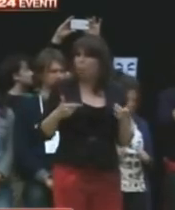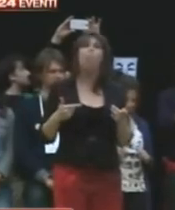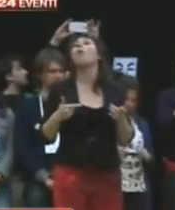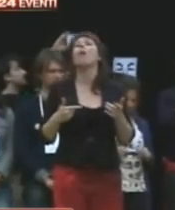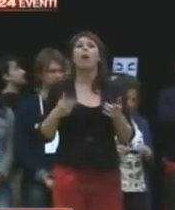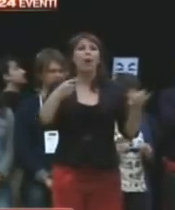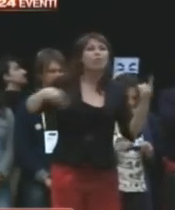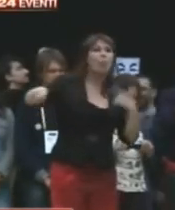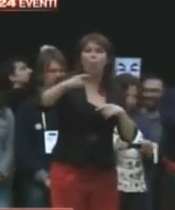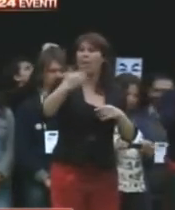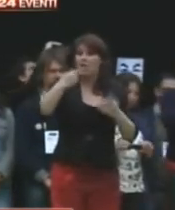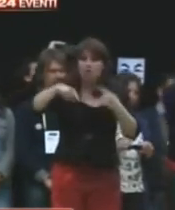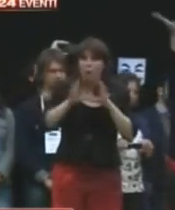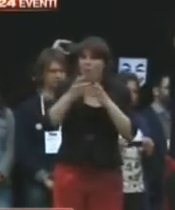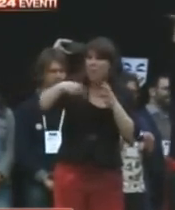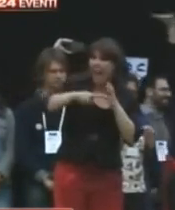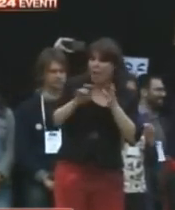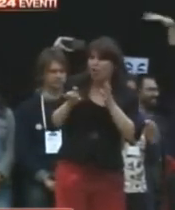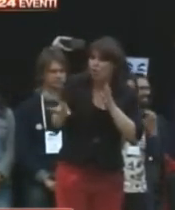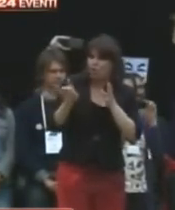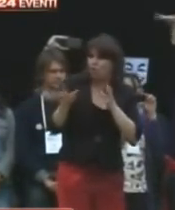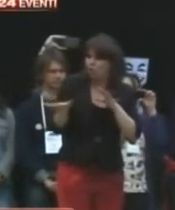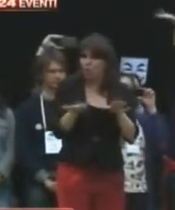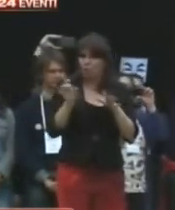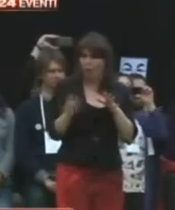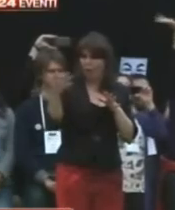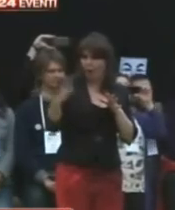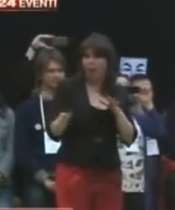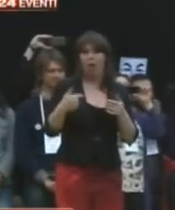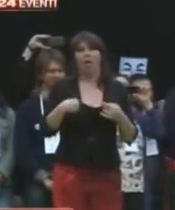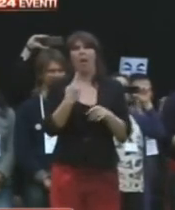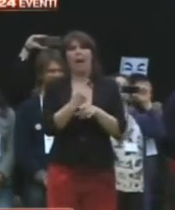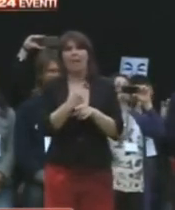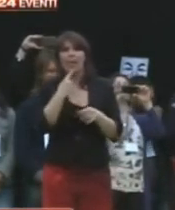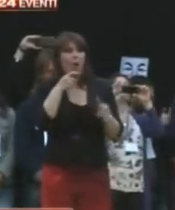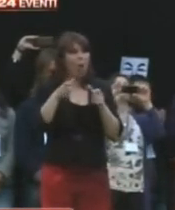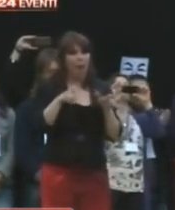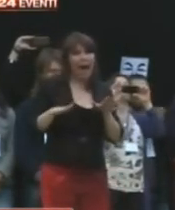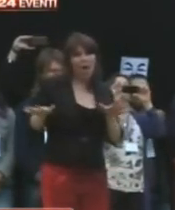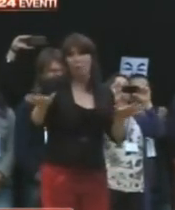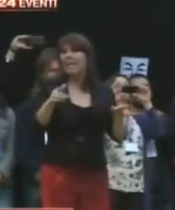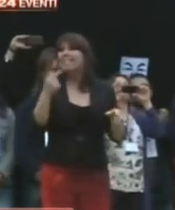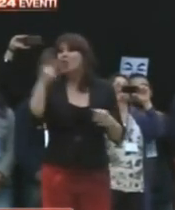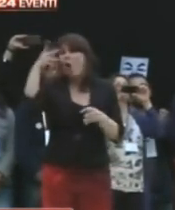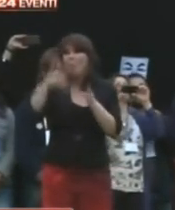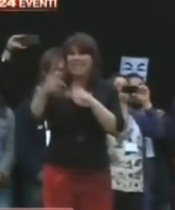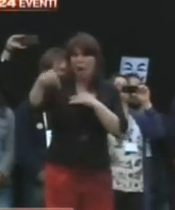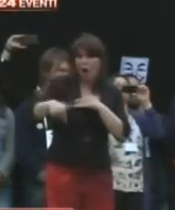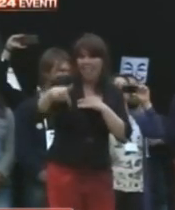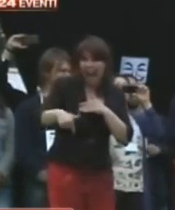c'era il voto palese era ancora là il nano. Ora io devo stare attento come parlo, perché se dico psiconano poi